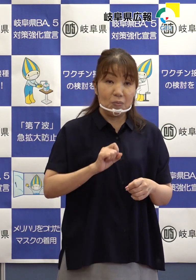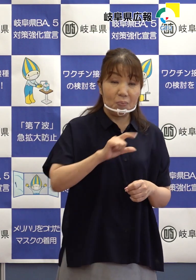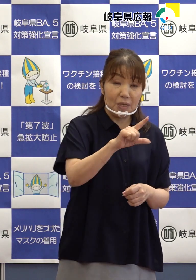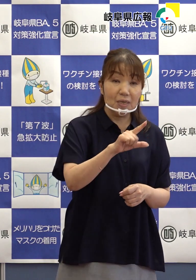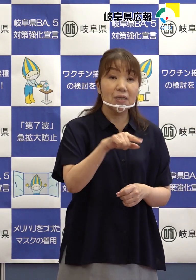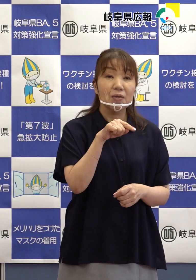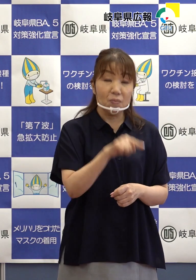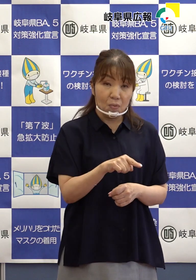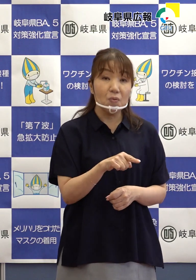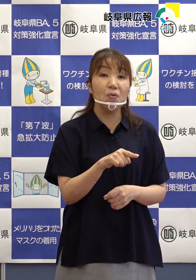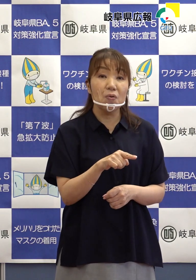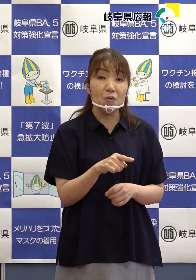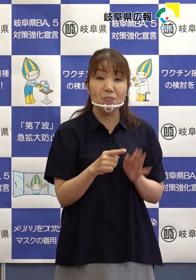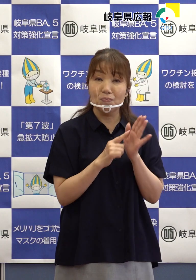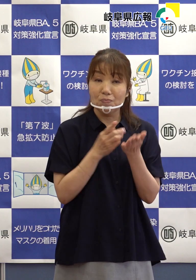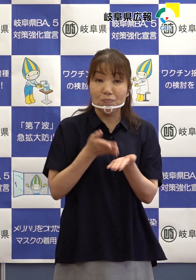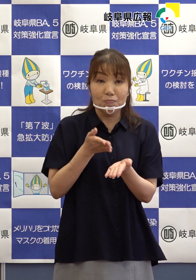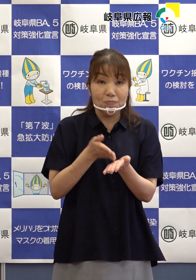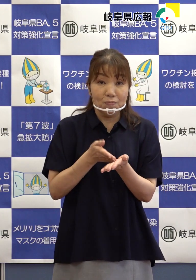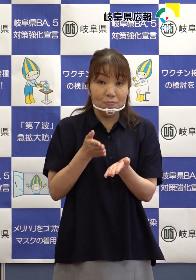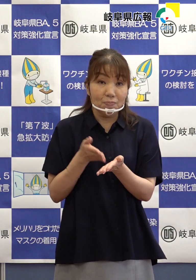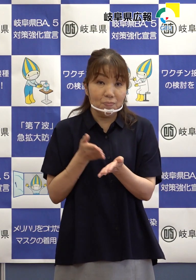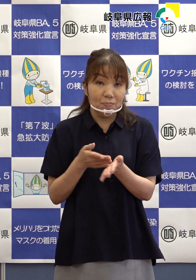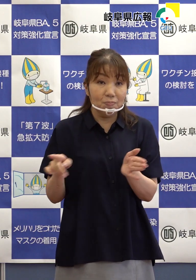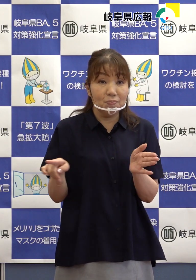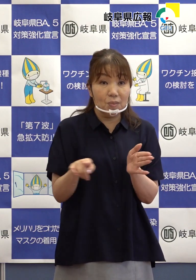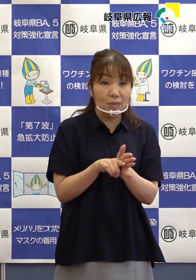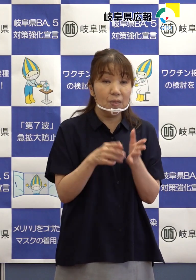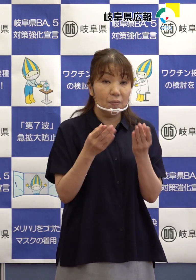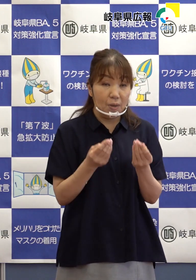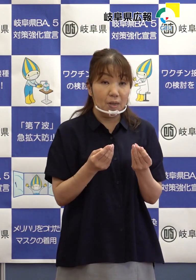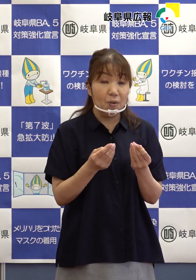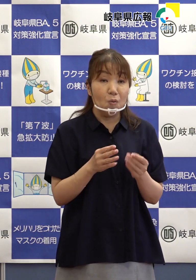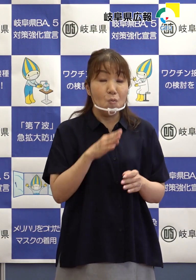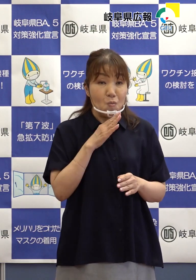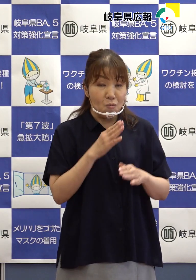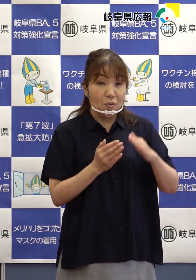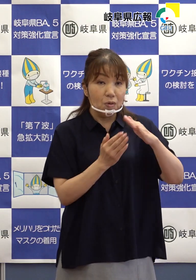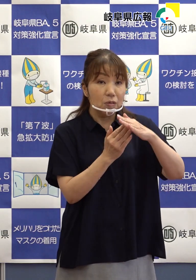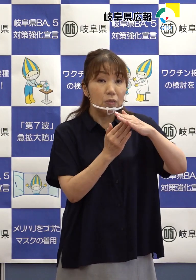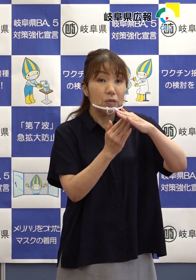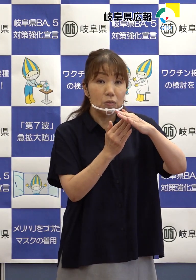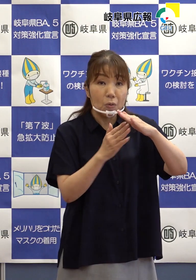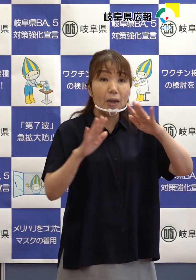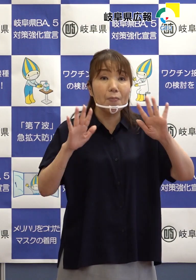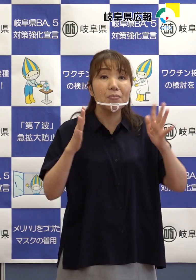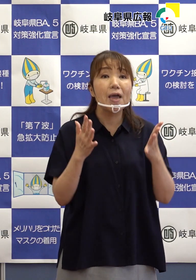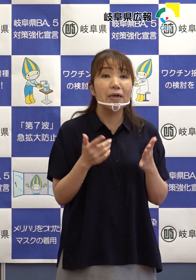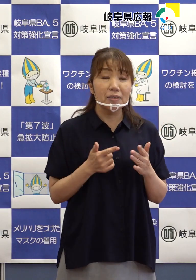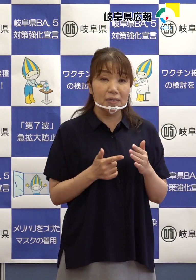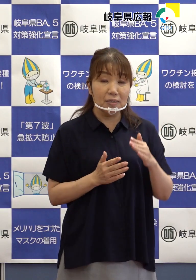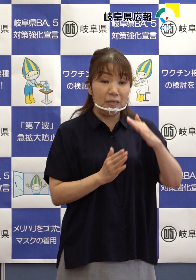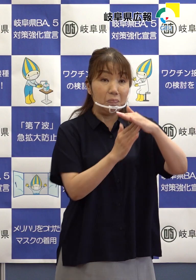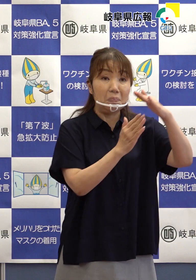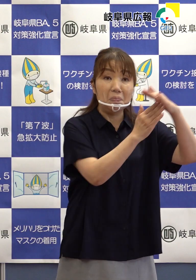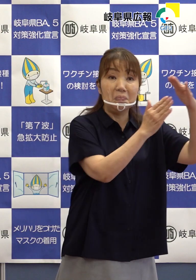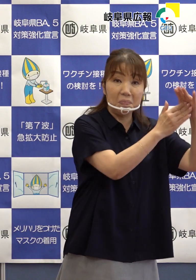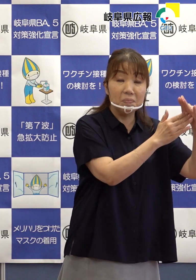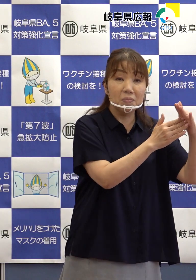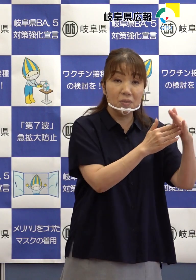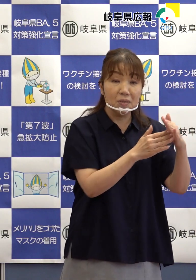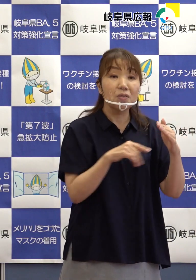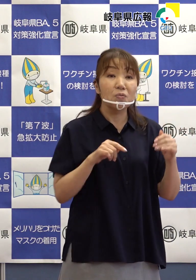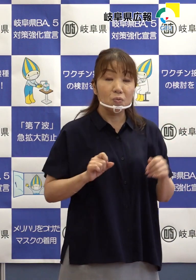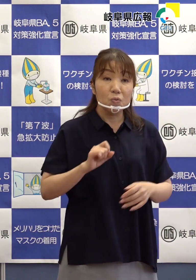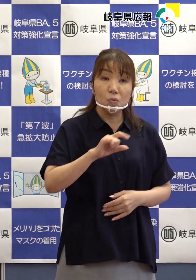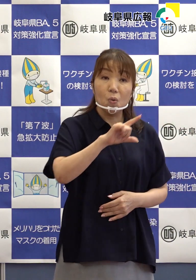豪雨して参りましたがまさに天井知らずでありまたそのの日も依然として衰えるどころか